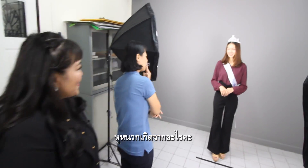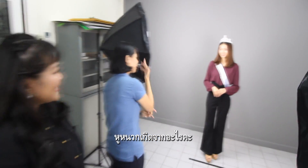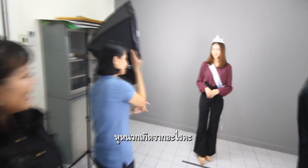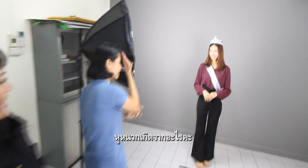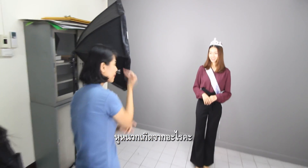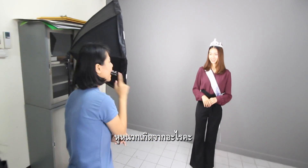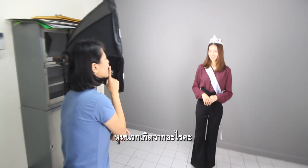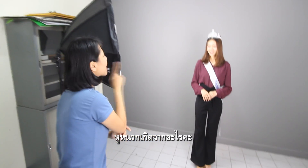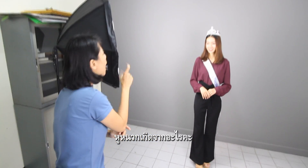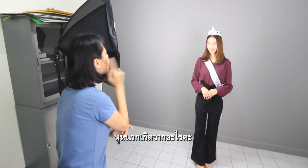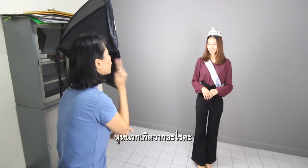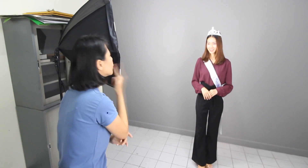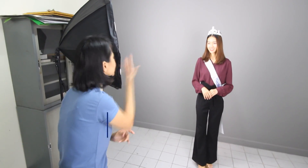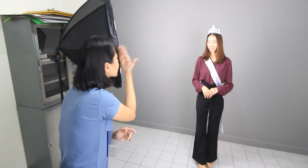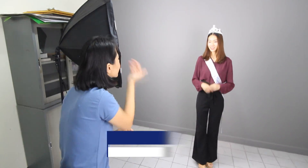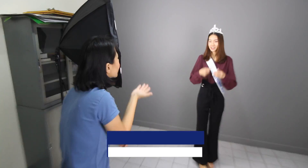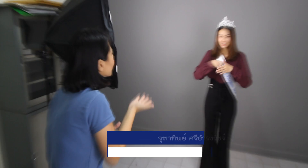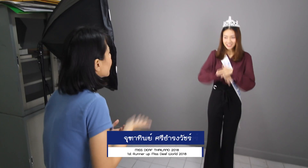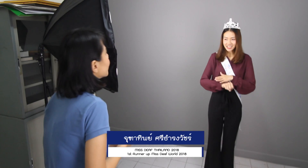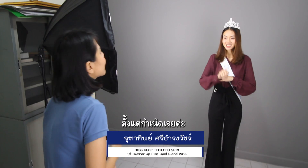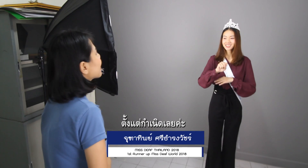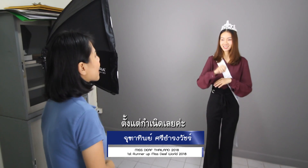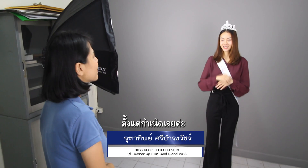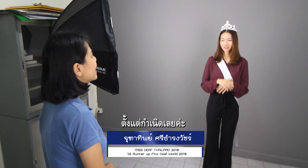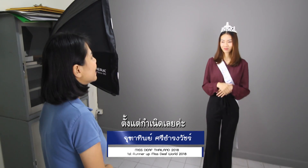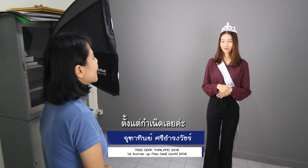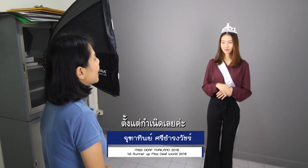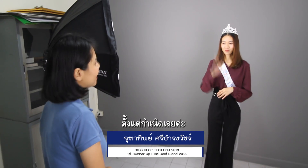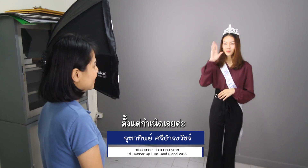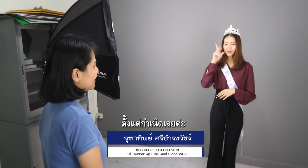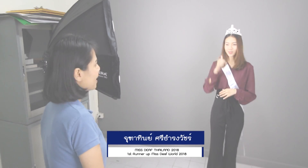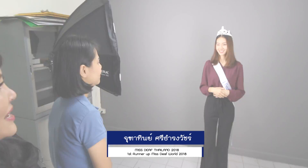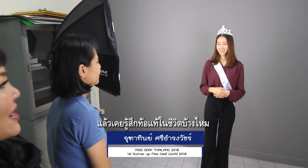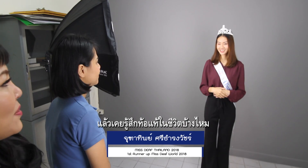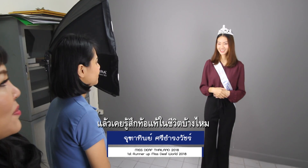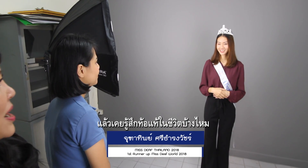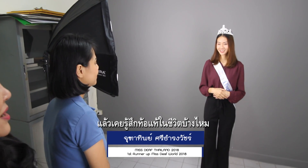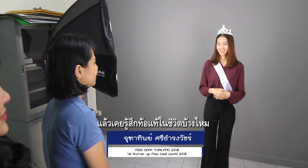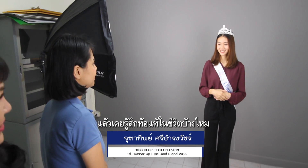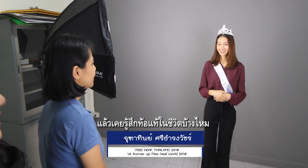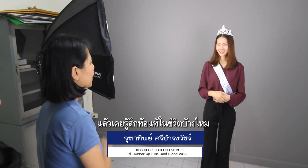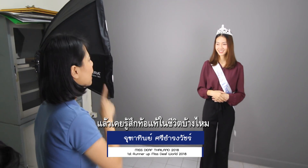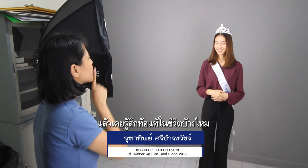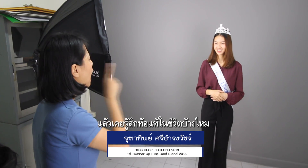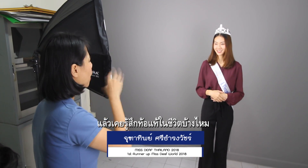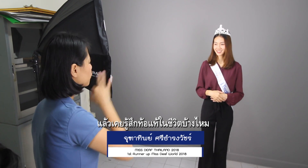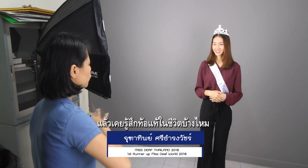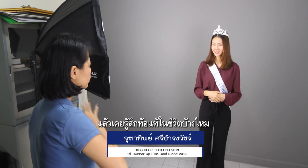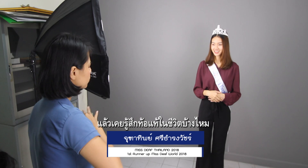กจากอะไรคะเกิดจากอะไรคะทำไมถึงไม่ได้ยินแล้วรู้สึกเคยรู้สึกท้อแท้ในชีวิตบ้างไหม